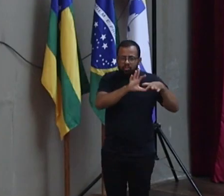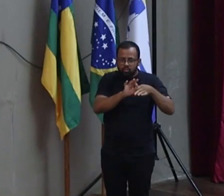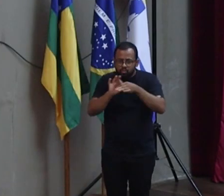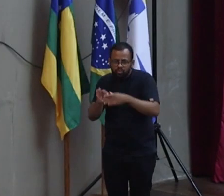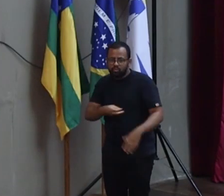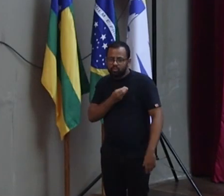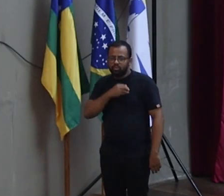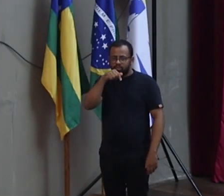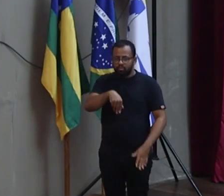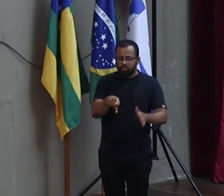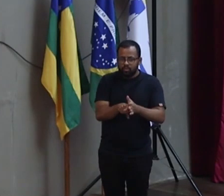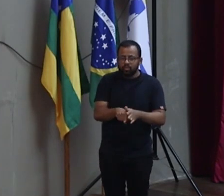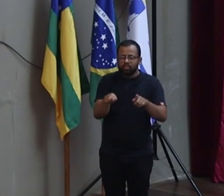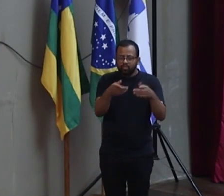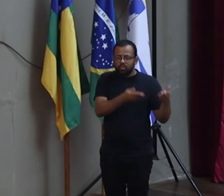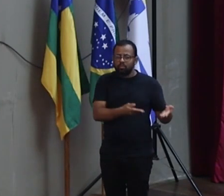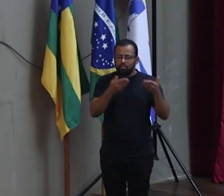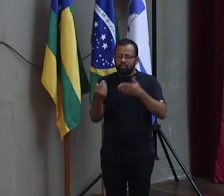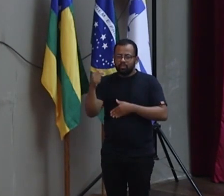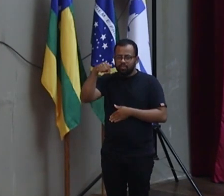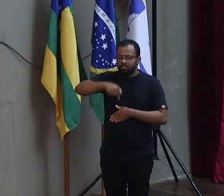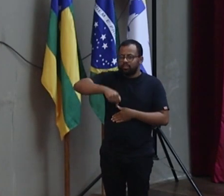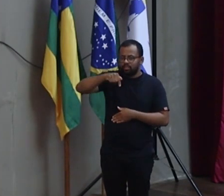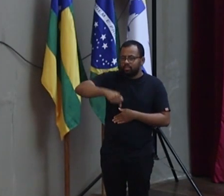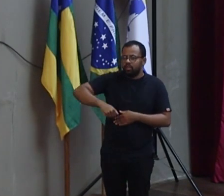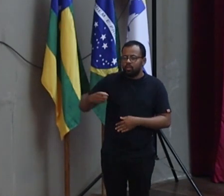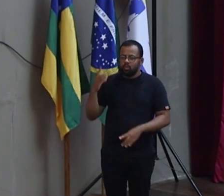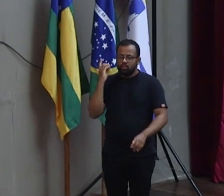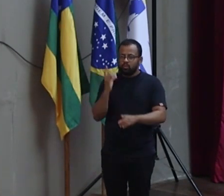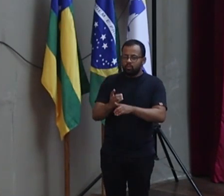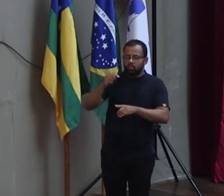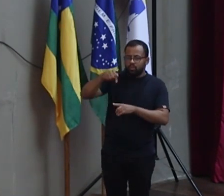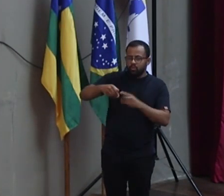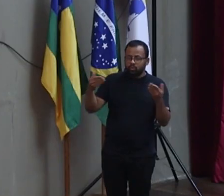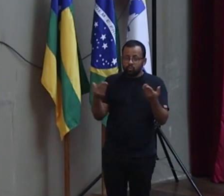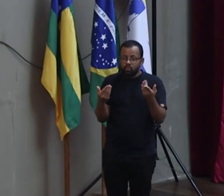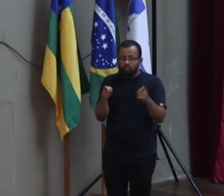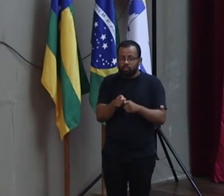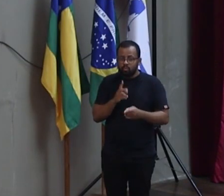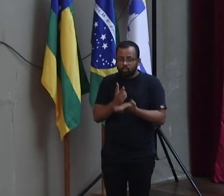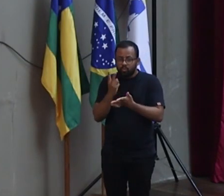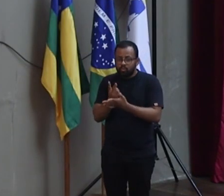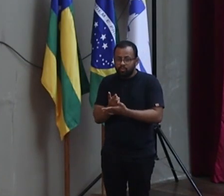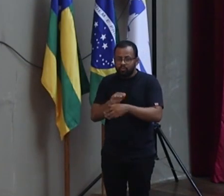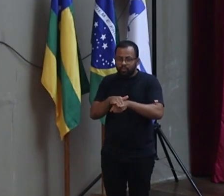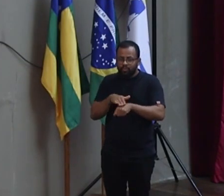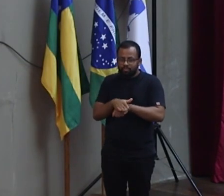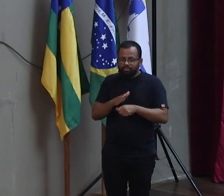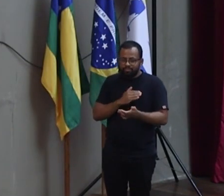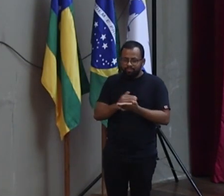nós estamos vivendo. Sejam muito bem-vindos e bem-vindas a esse nosso encontro de hoje e vamos, então, ao nosso